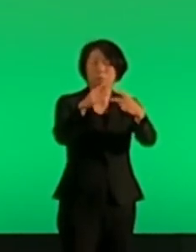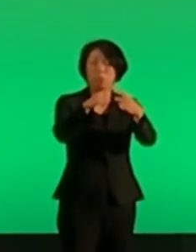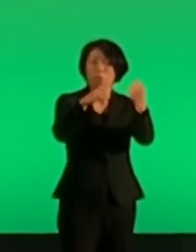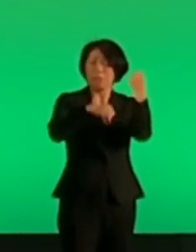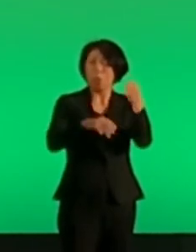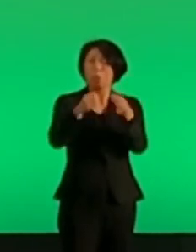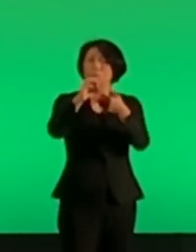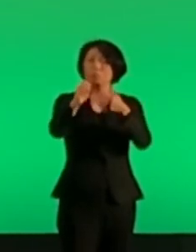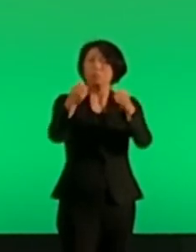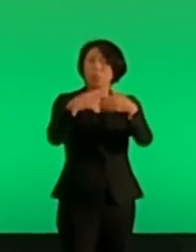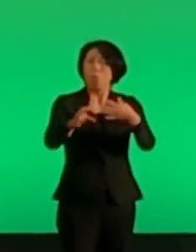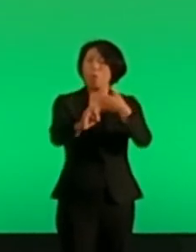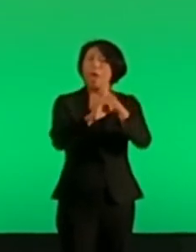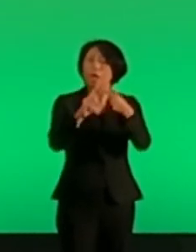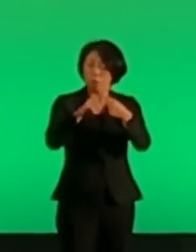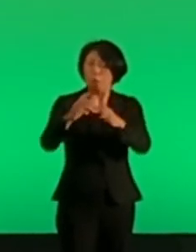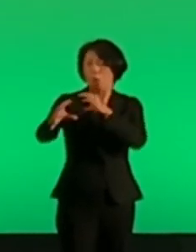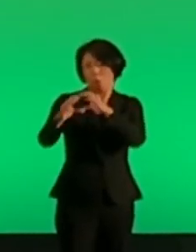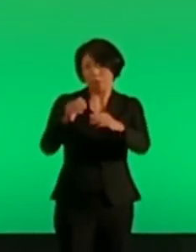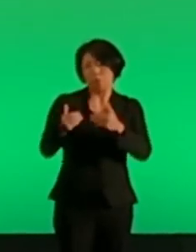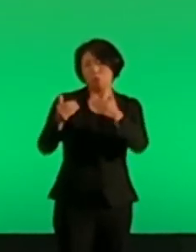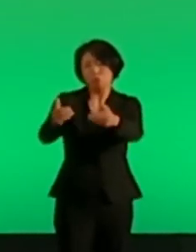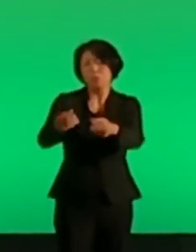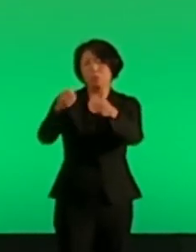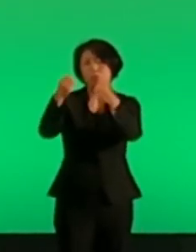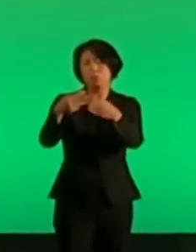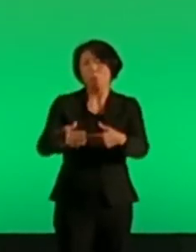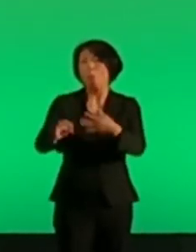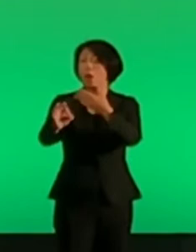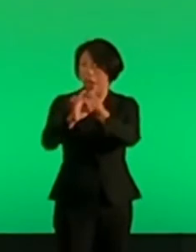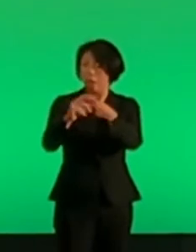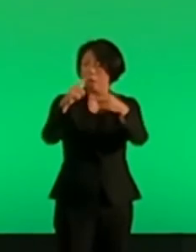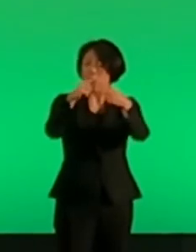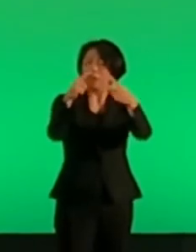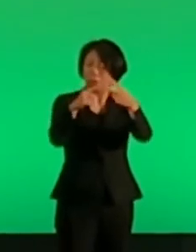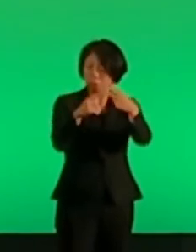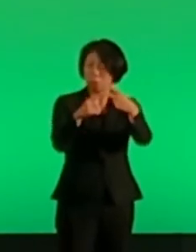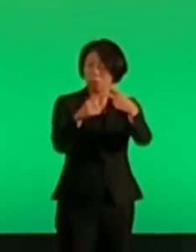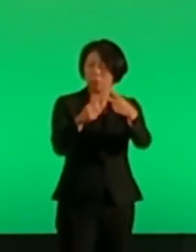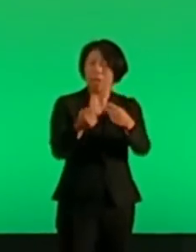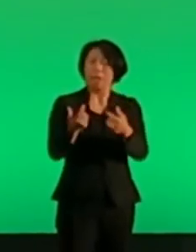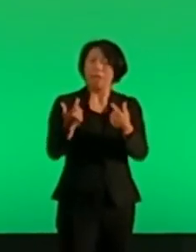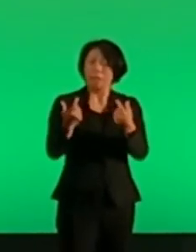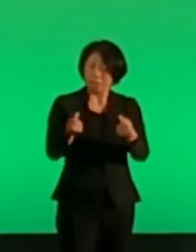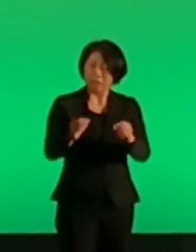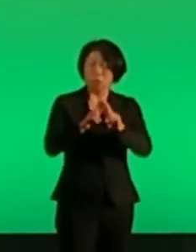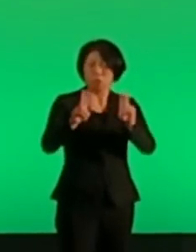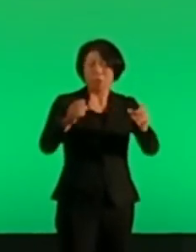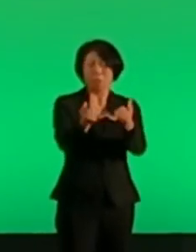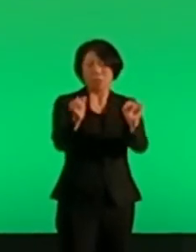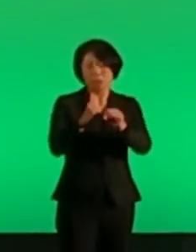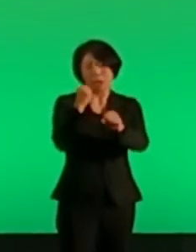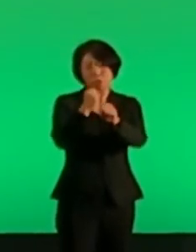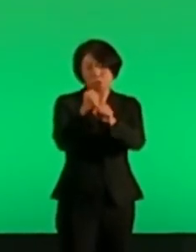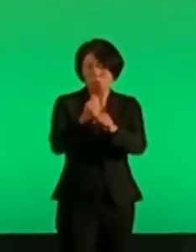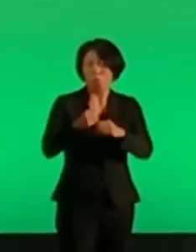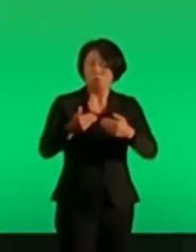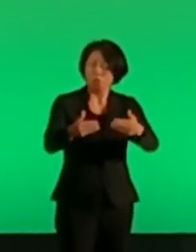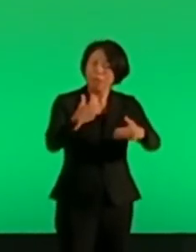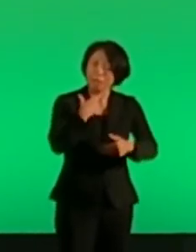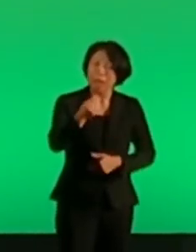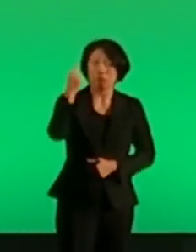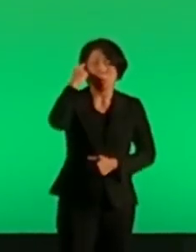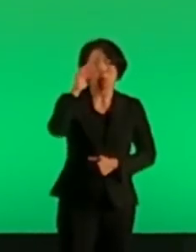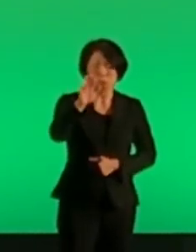ケーションを推進する条例と2つでしっかりとユニバーサル社会づくりを進めていきたいと考